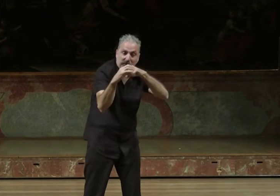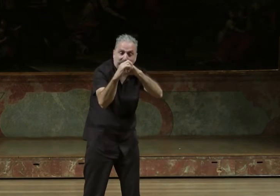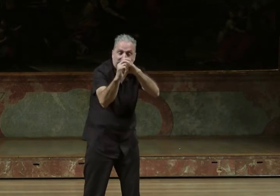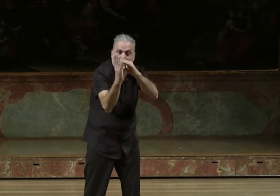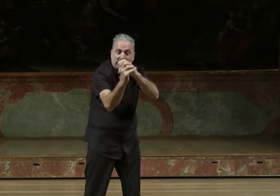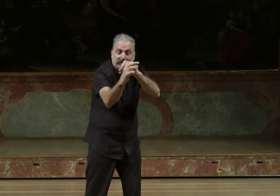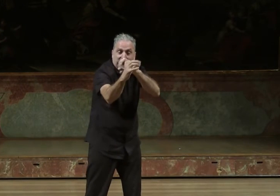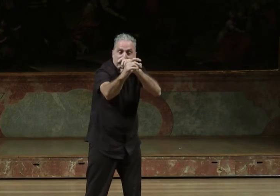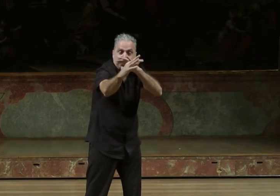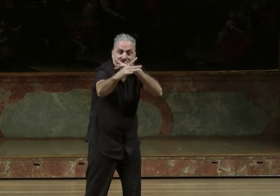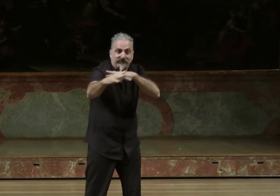Plätschern.